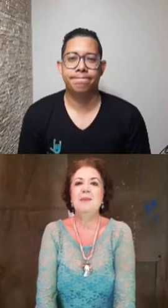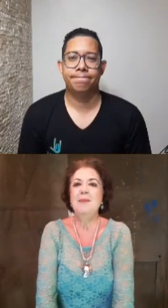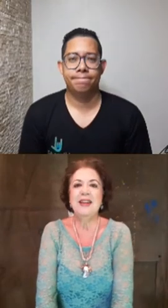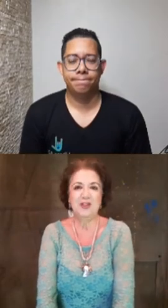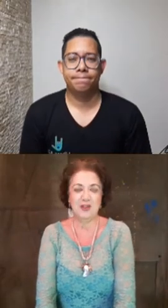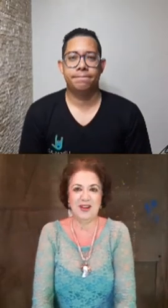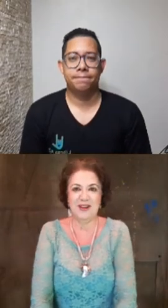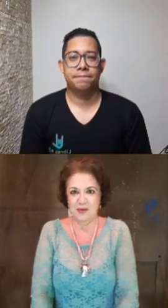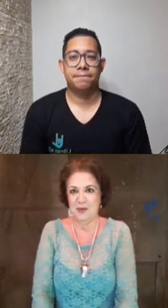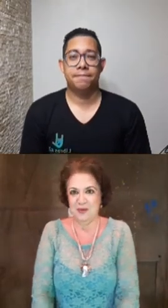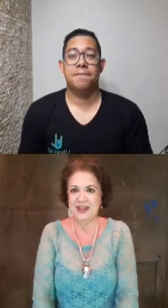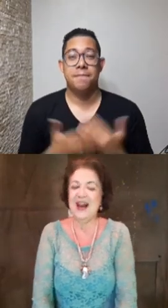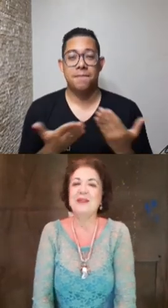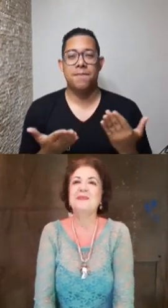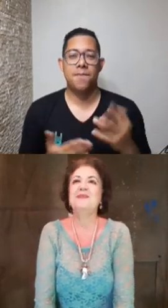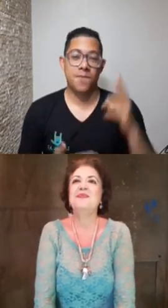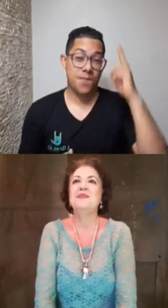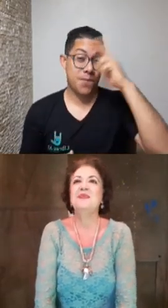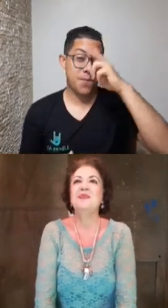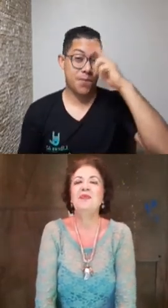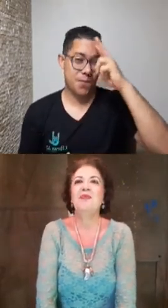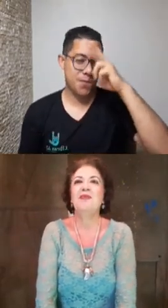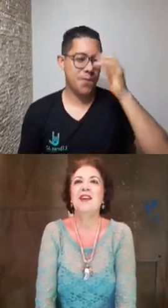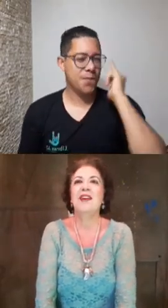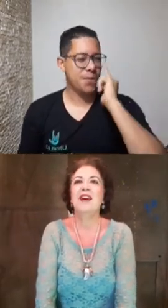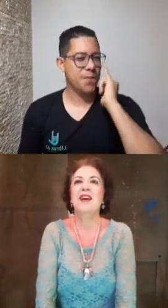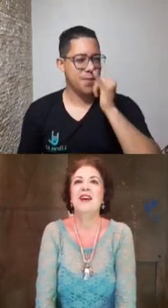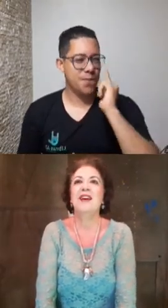Essa primeira história que eu vou contar